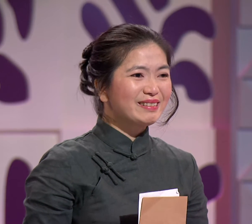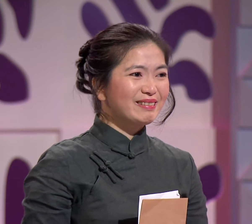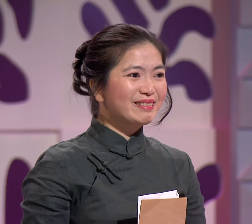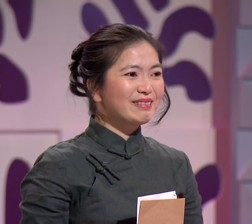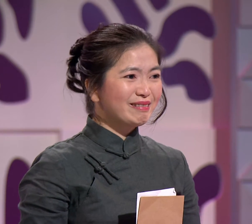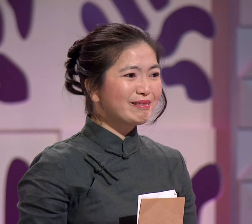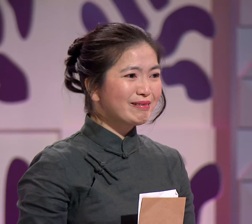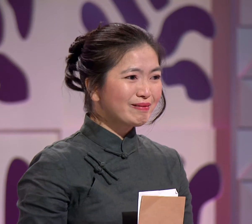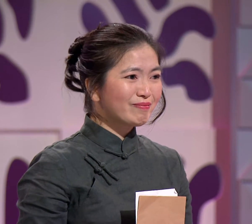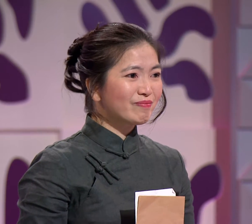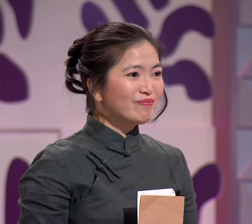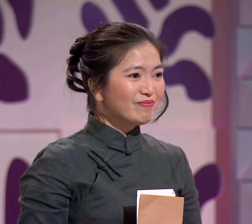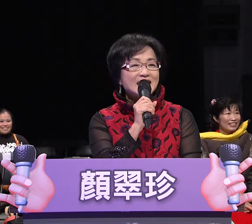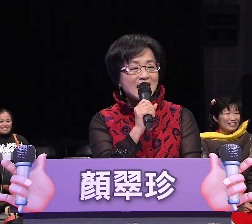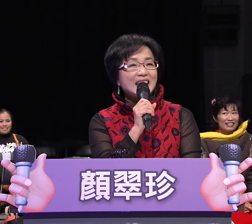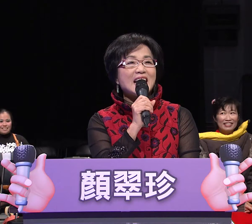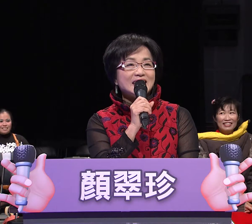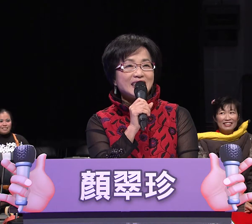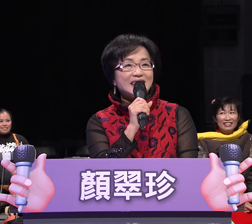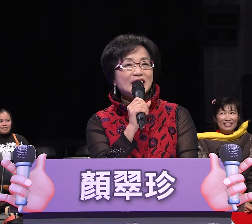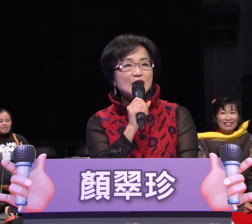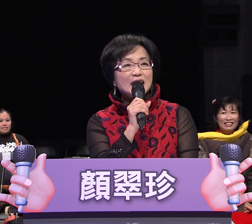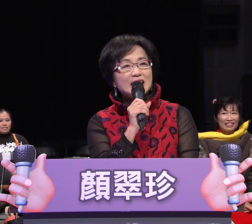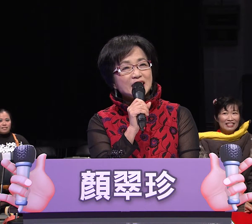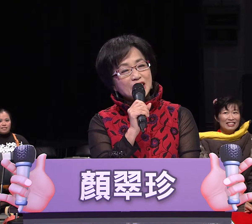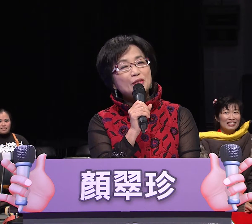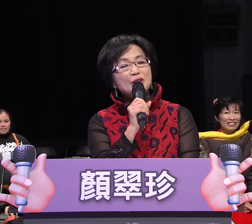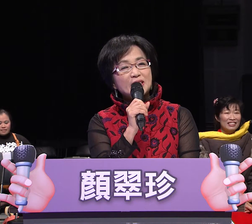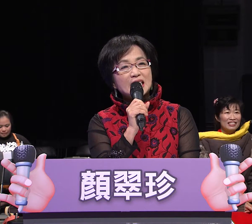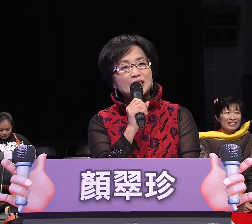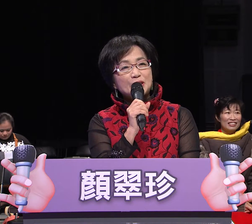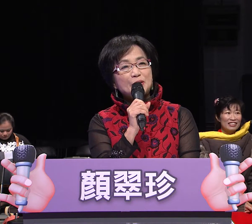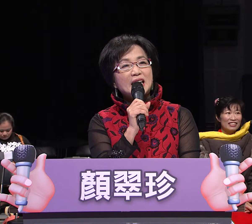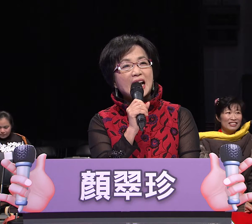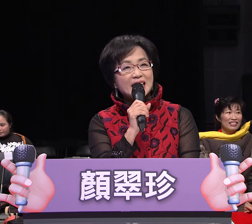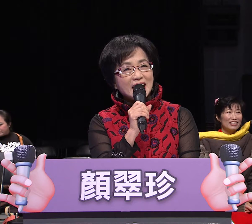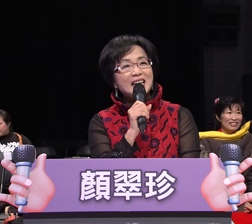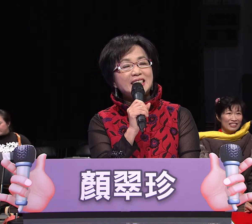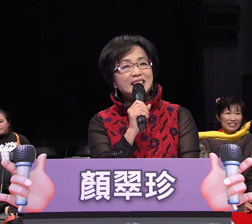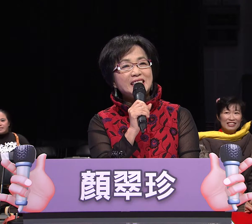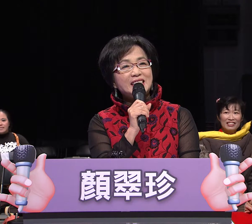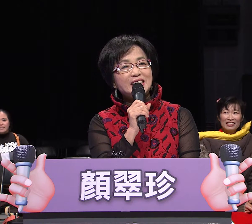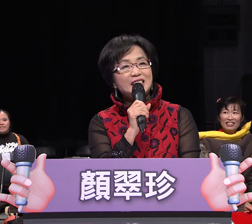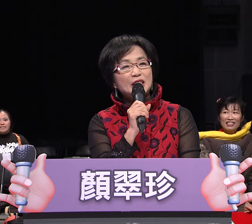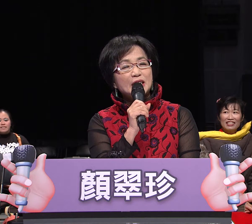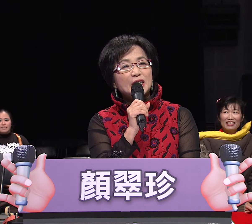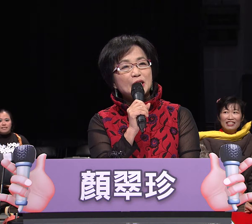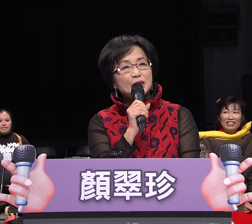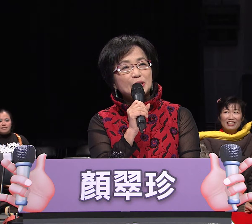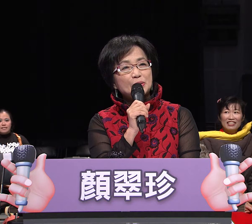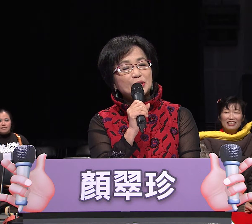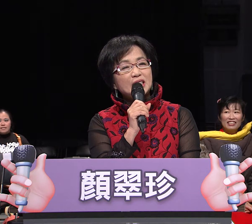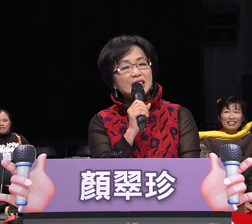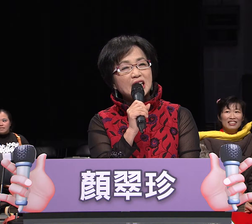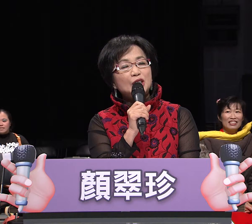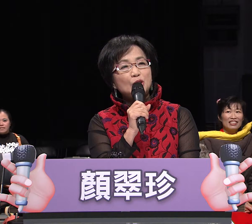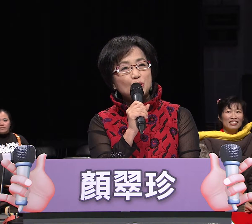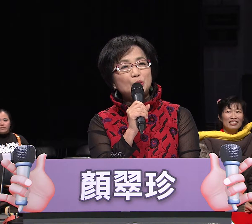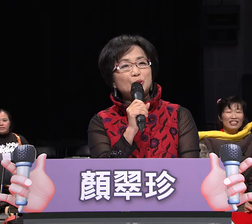你的落雨声真的是很感人，声段非常的优雅，也很细致。那我觉得你很投入，